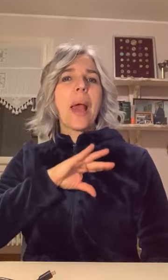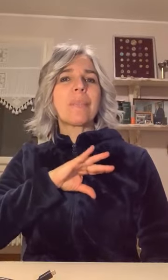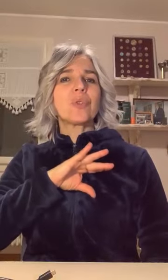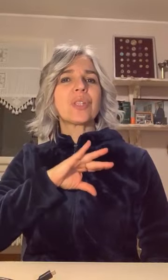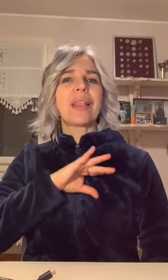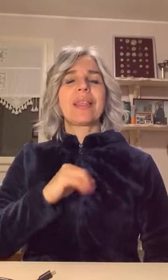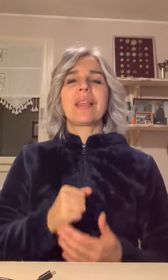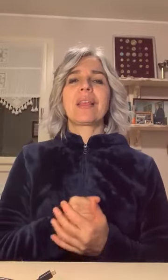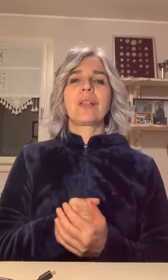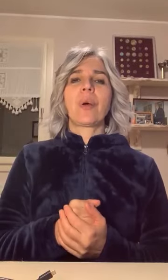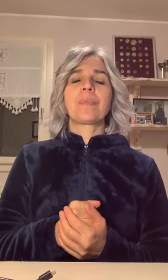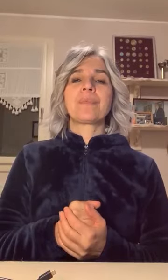ministro